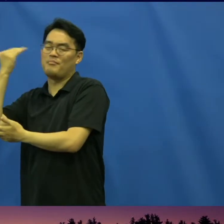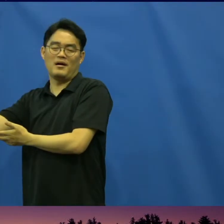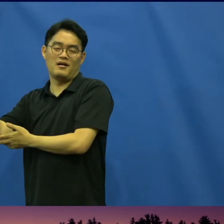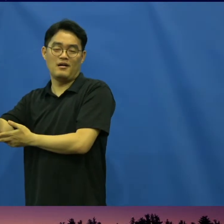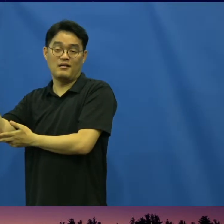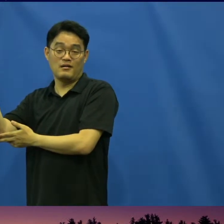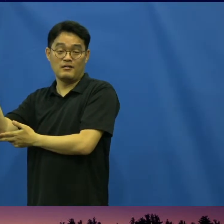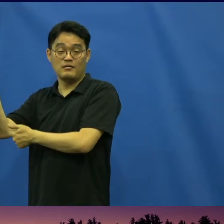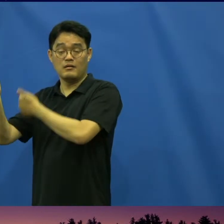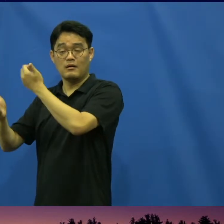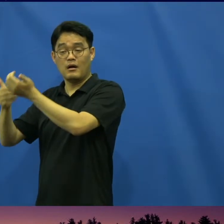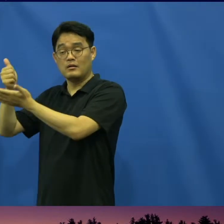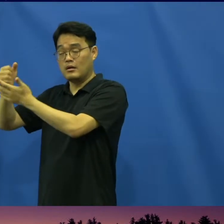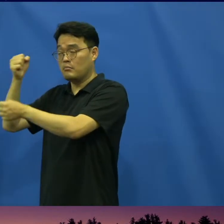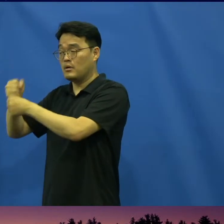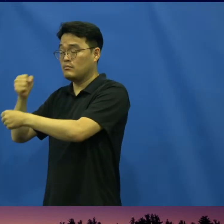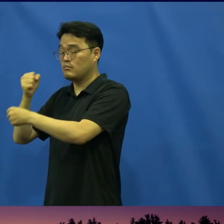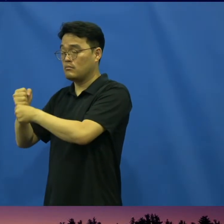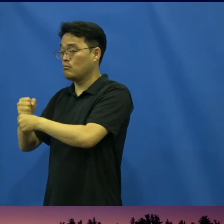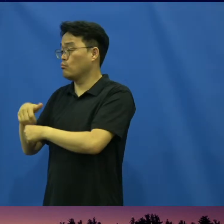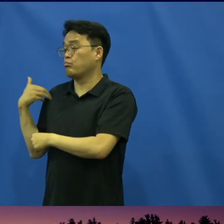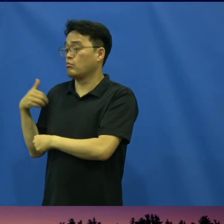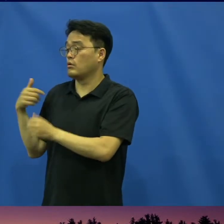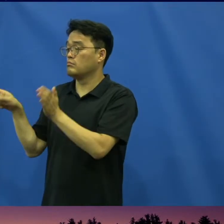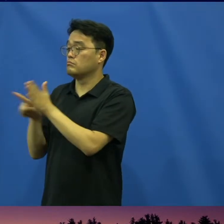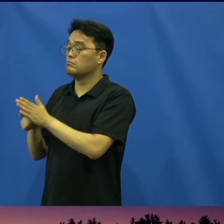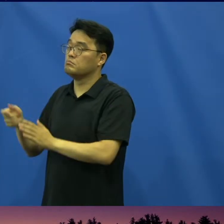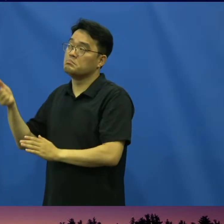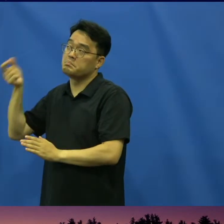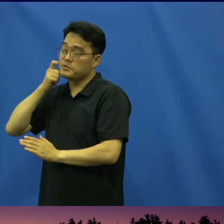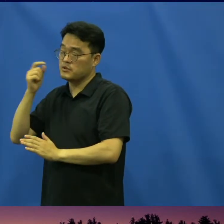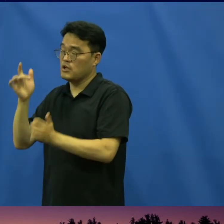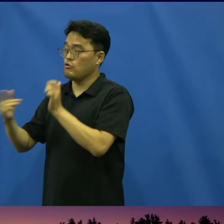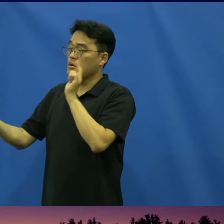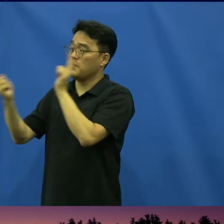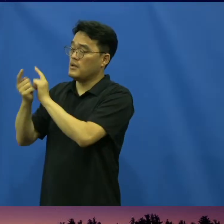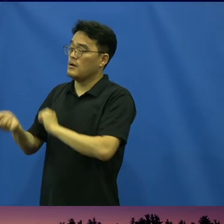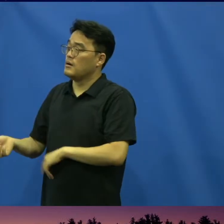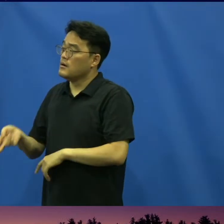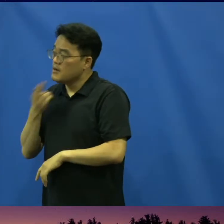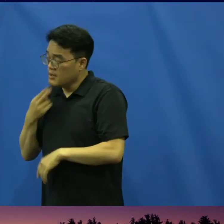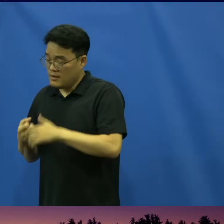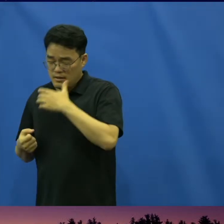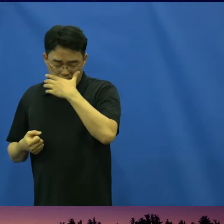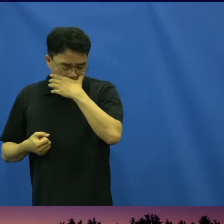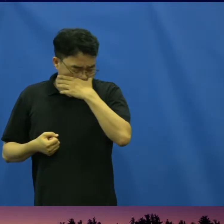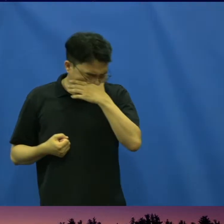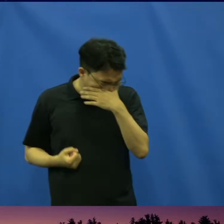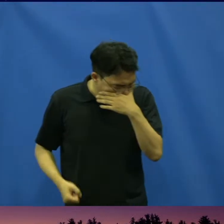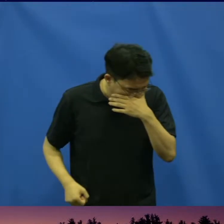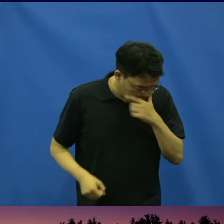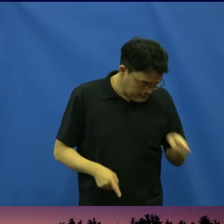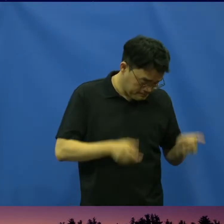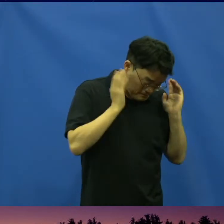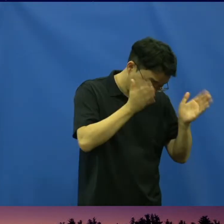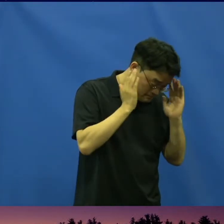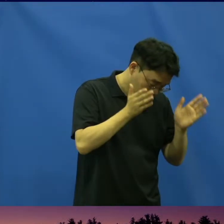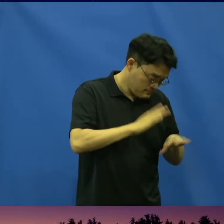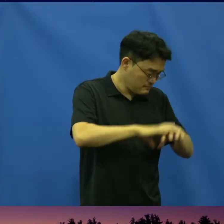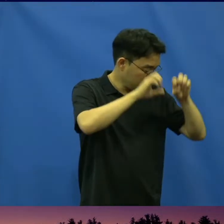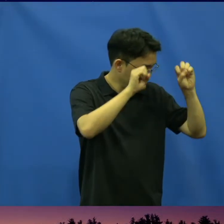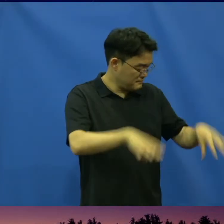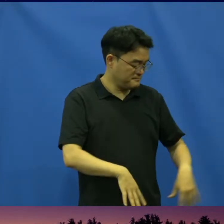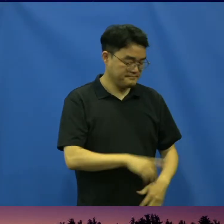내가 가지고 있는 돈도, 내가 가지고 있는 학문도, 지식도, 경험도 의미가 없어. 내가 그리스도 안에서 내